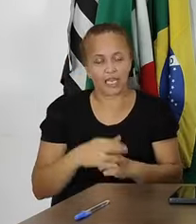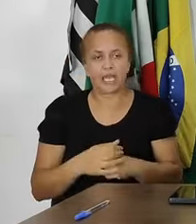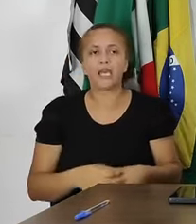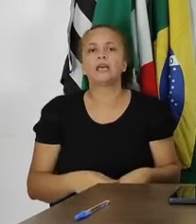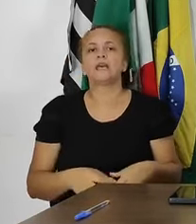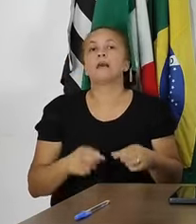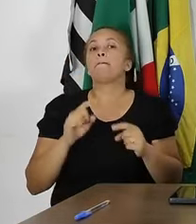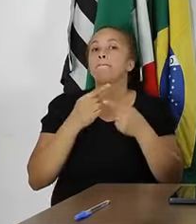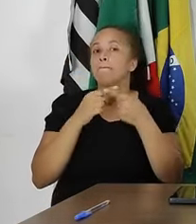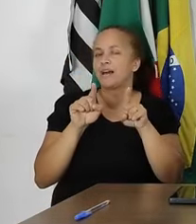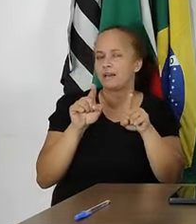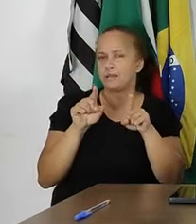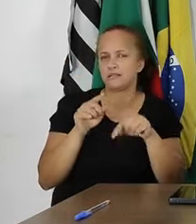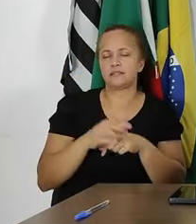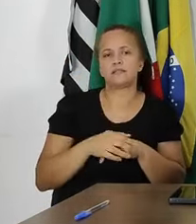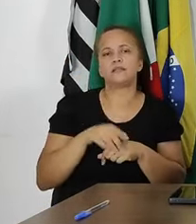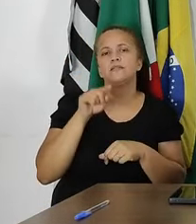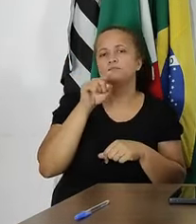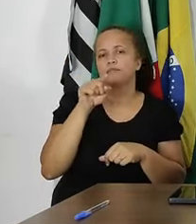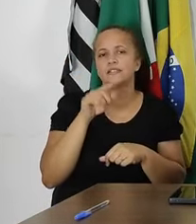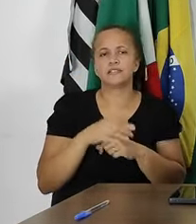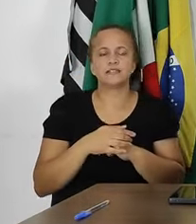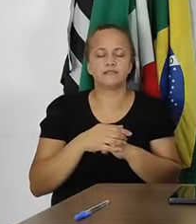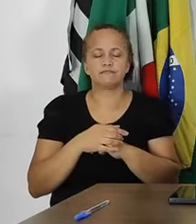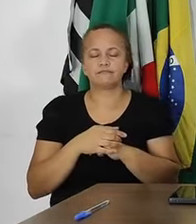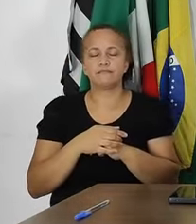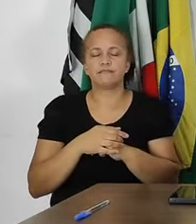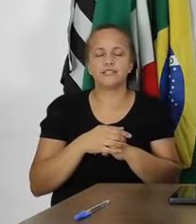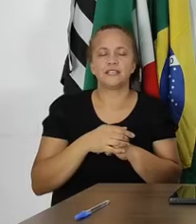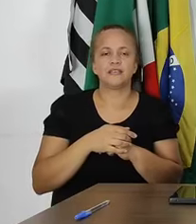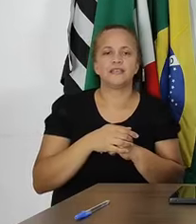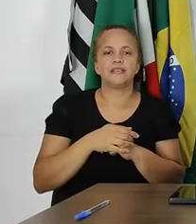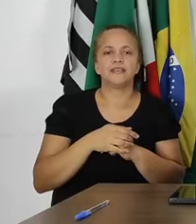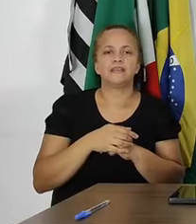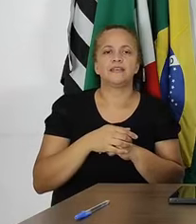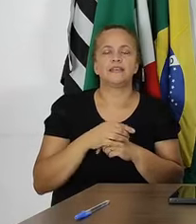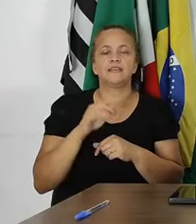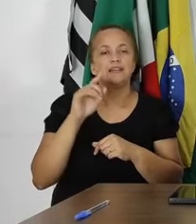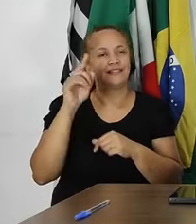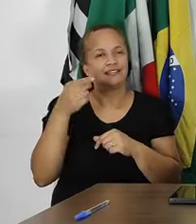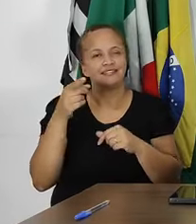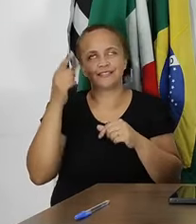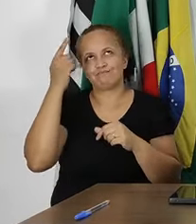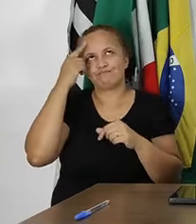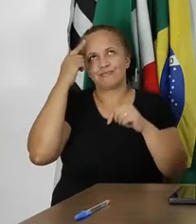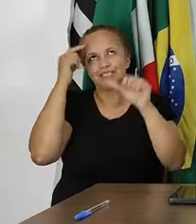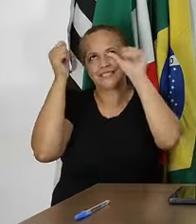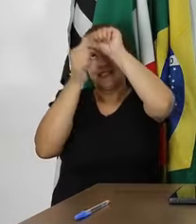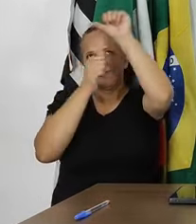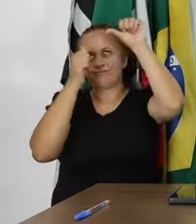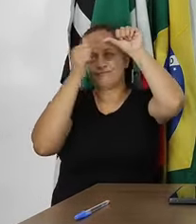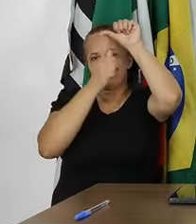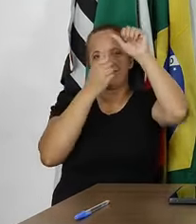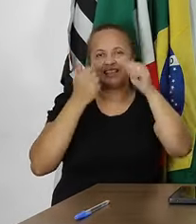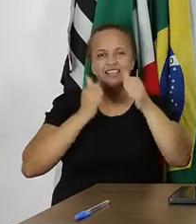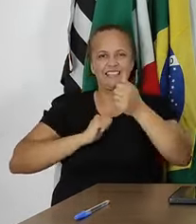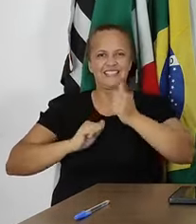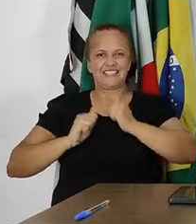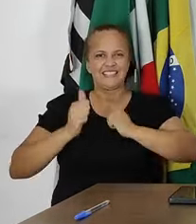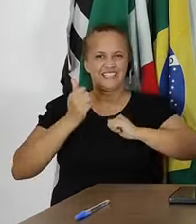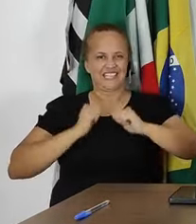vir. Mas se a gente está num processo de renovação da nossa mente, essa ansiedade não vai nos